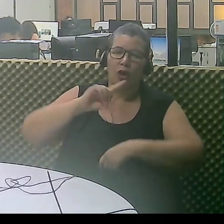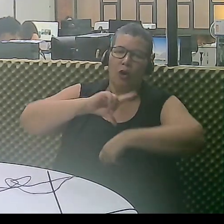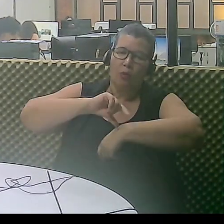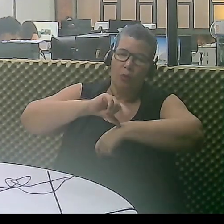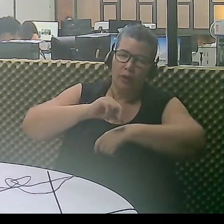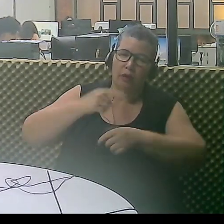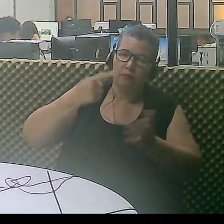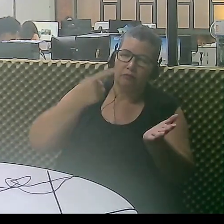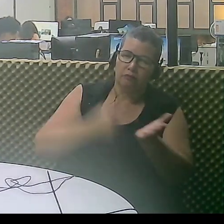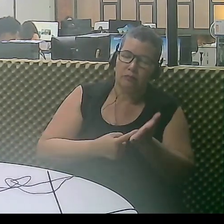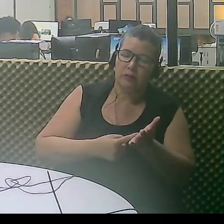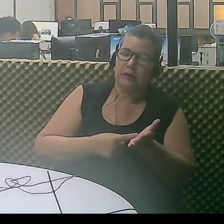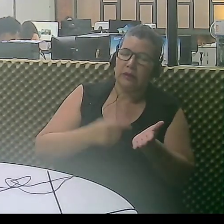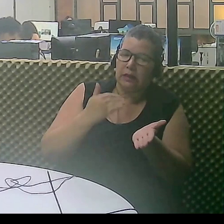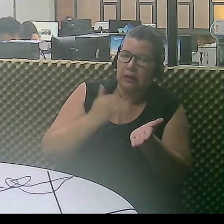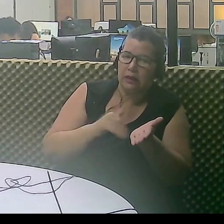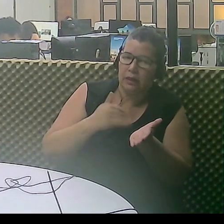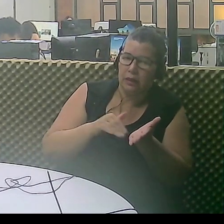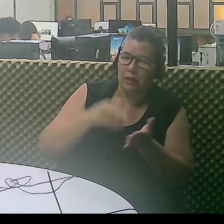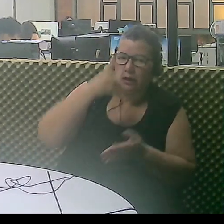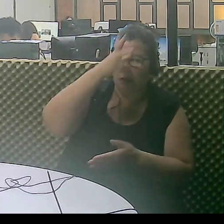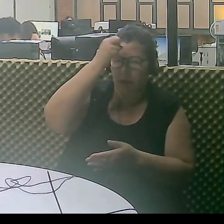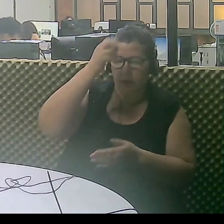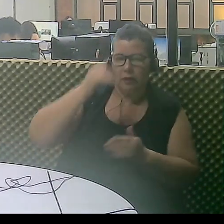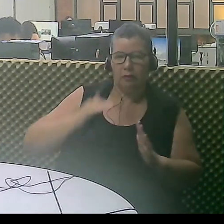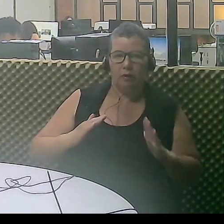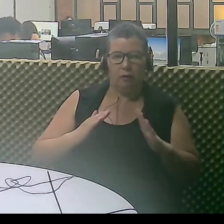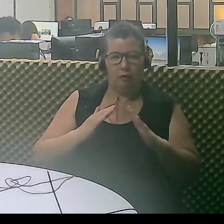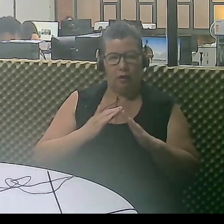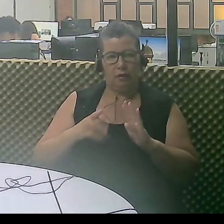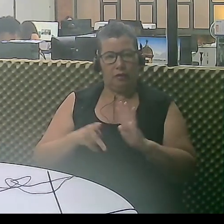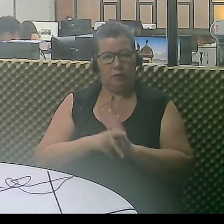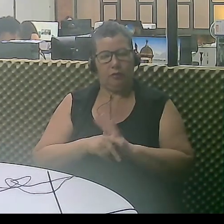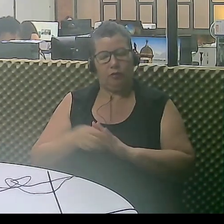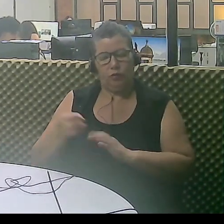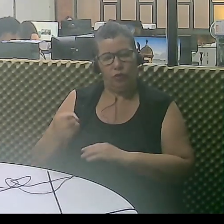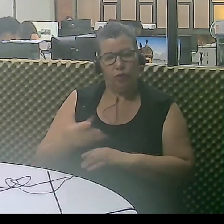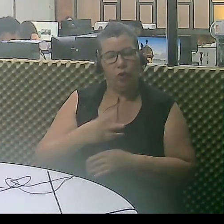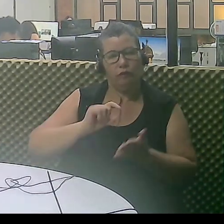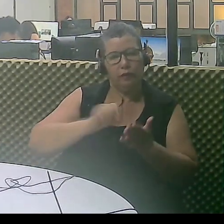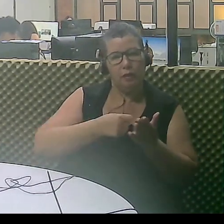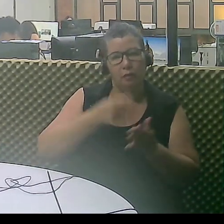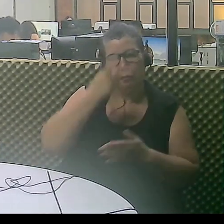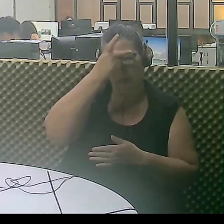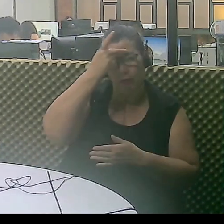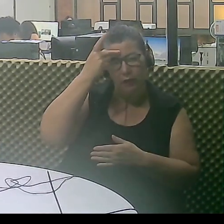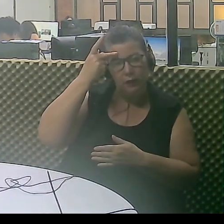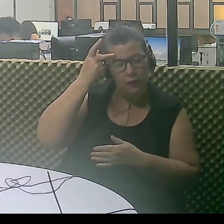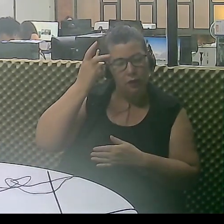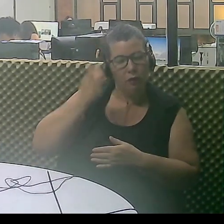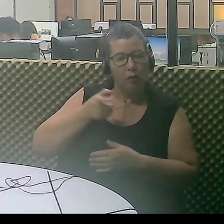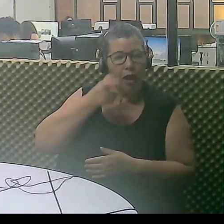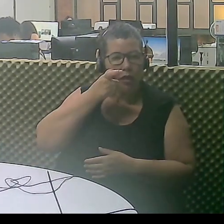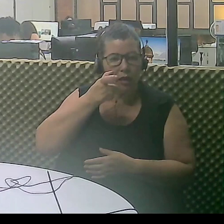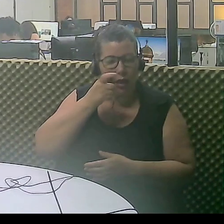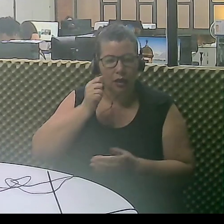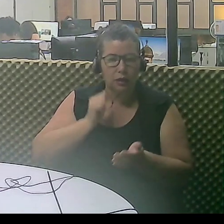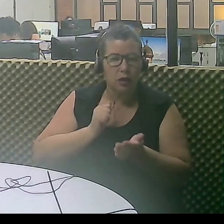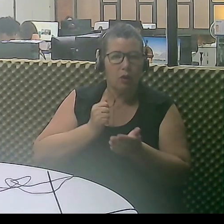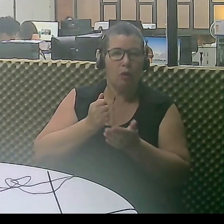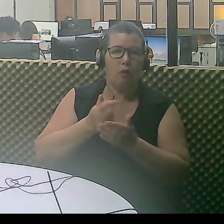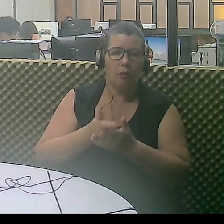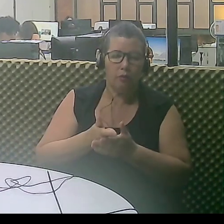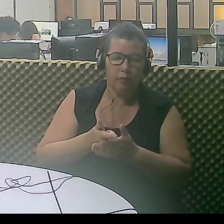pela Secretaria Municipal de Habitação. Os novos cadastros são para quem pretende pleitear o direito de se tornar beneficiário